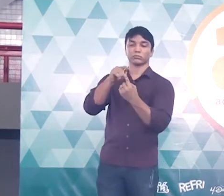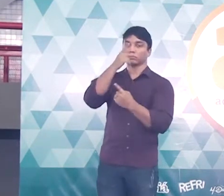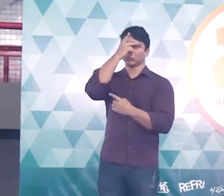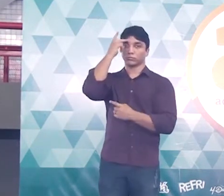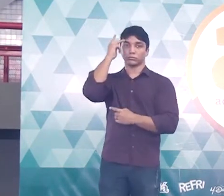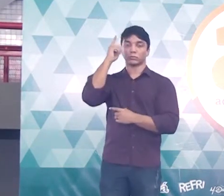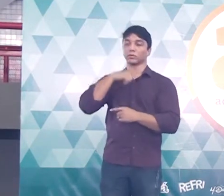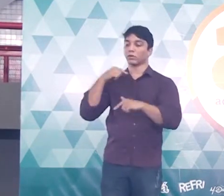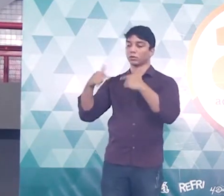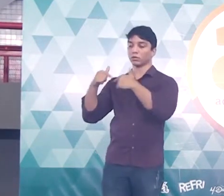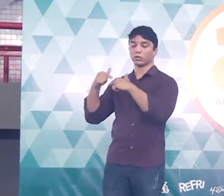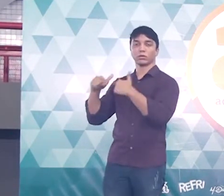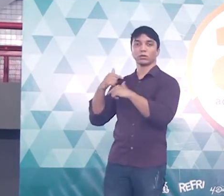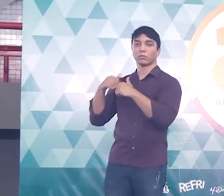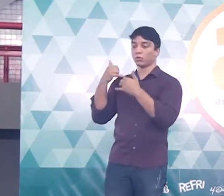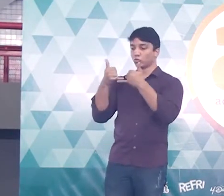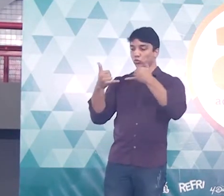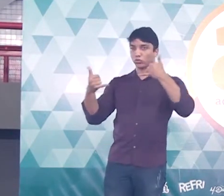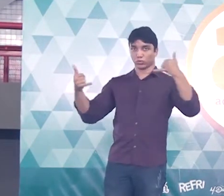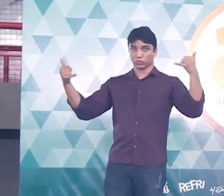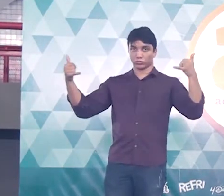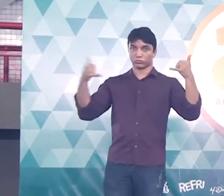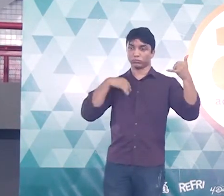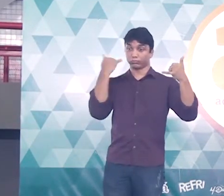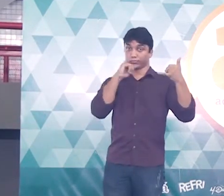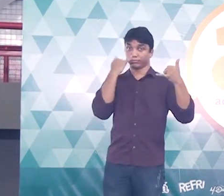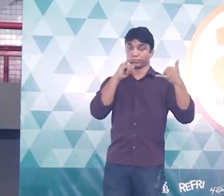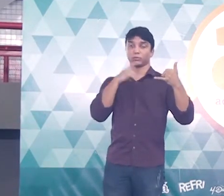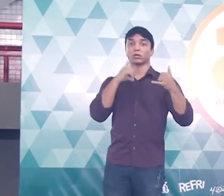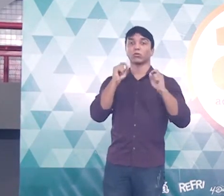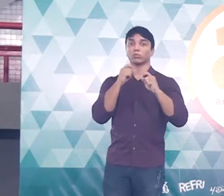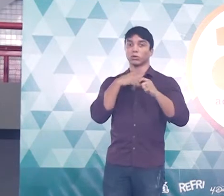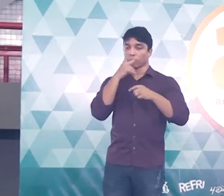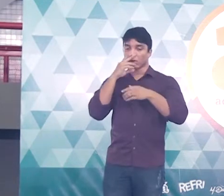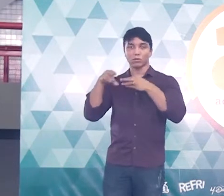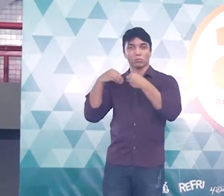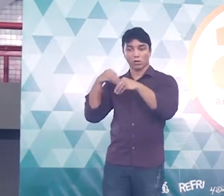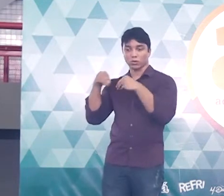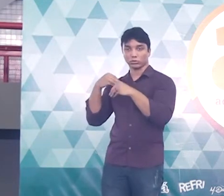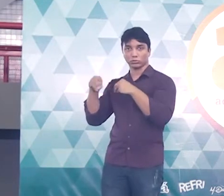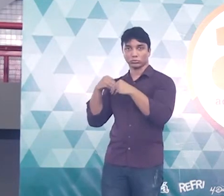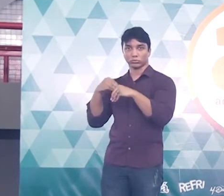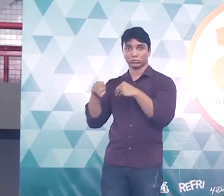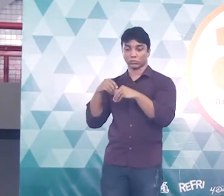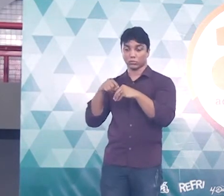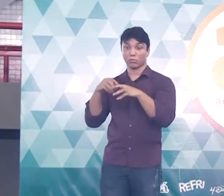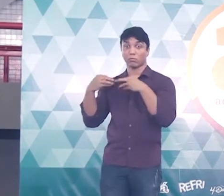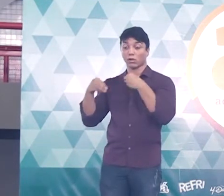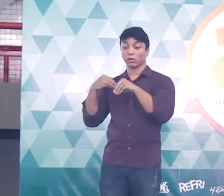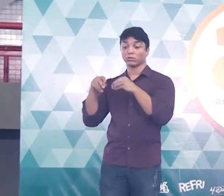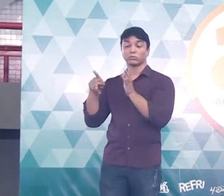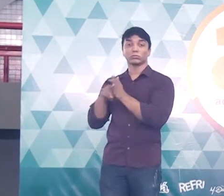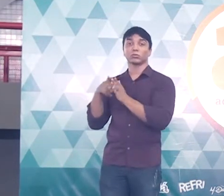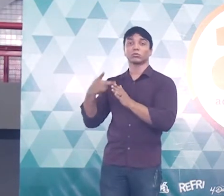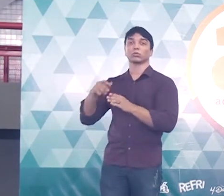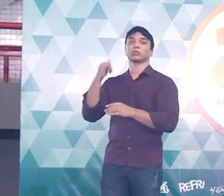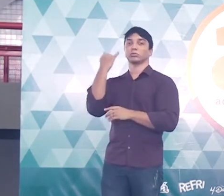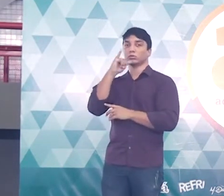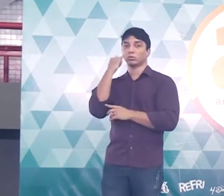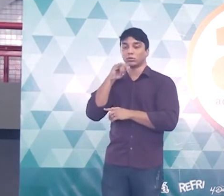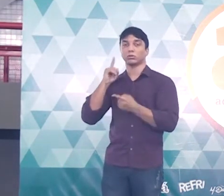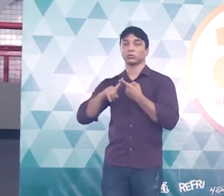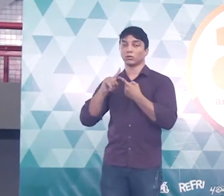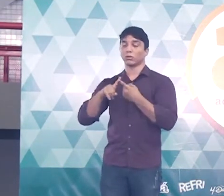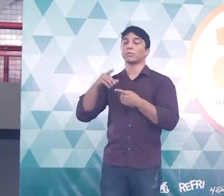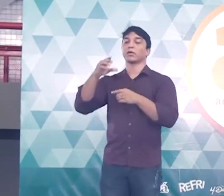pessoas que trabalham com fios de alta tensão, elas têm isolantes de plástico. O plástico é um isolante elétrico e é um